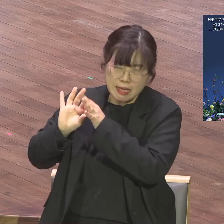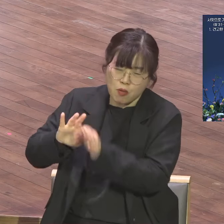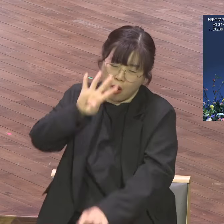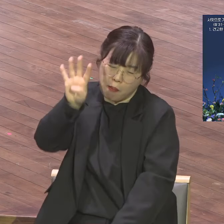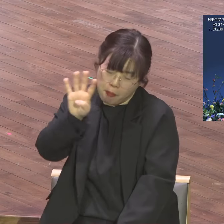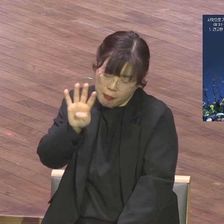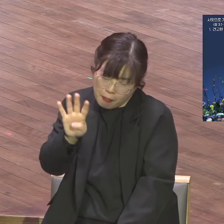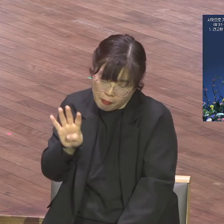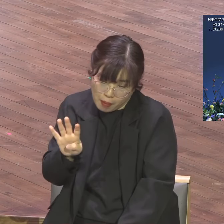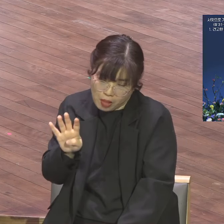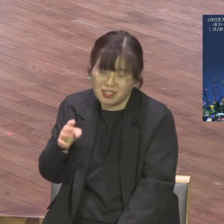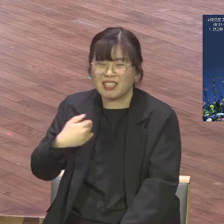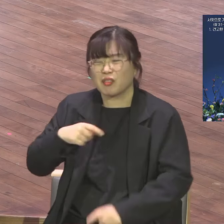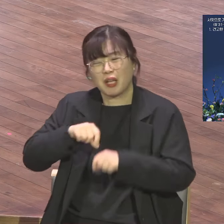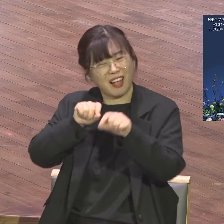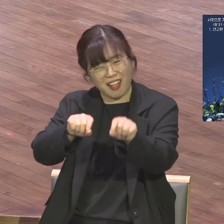거예요.